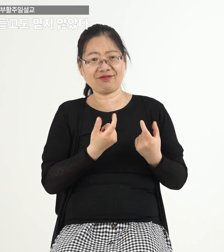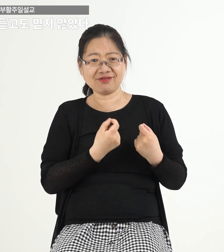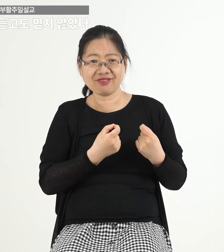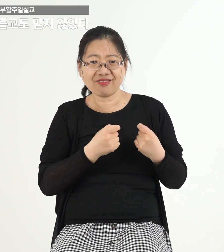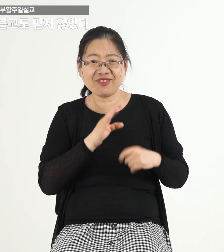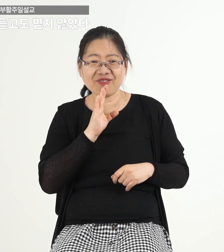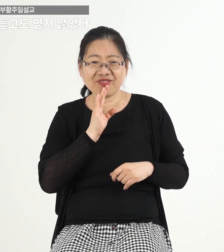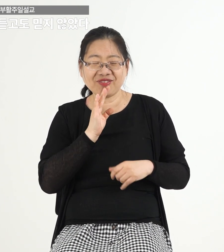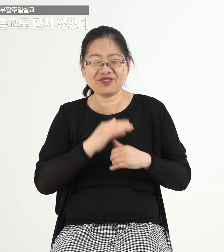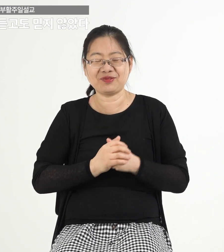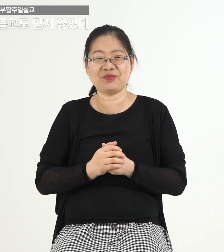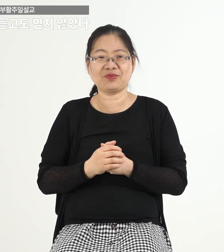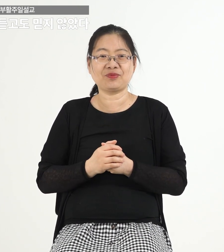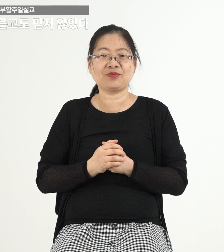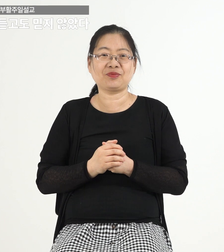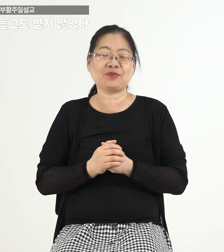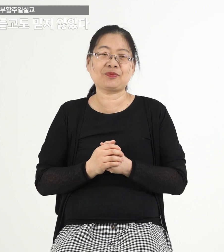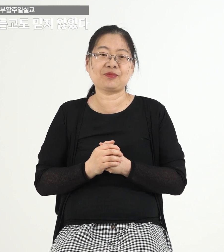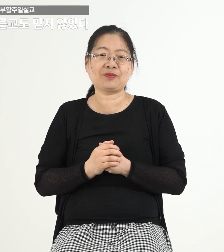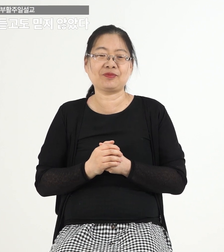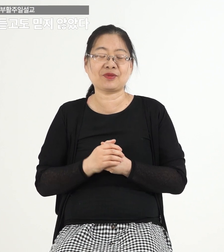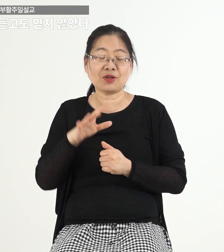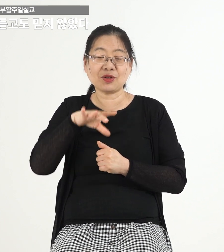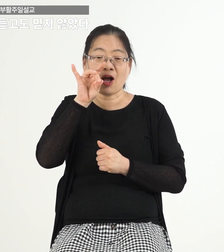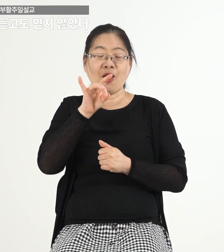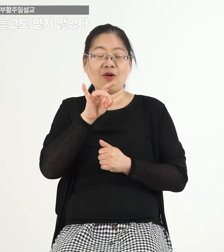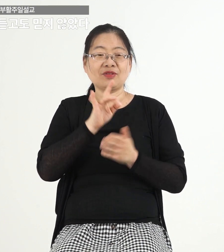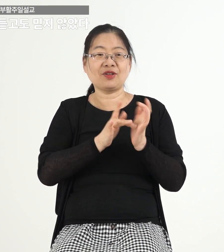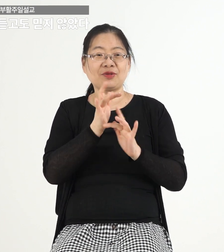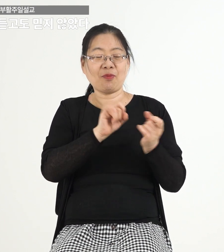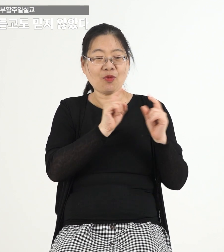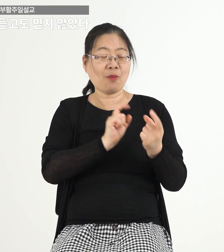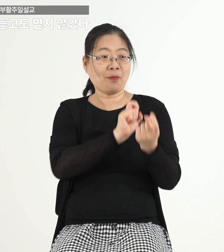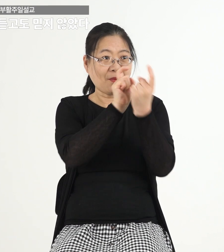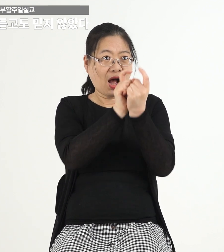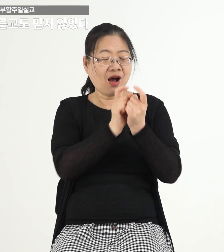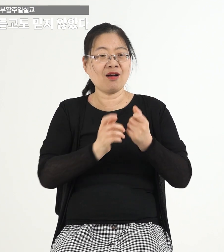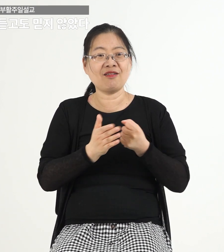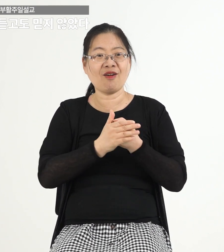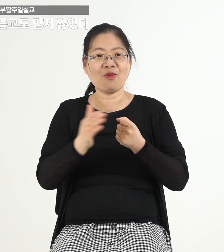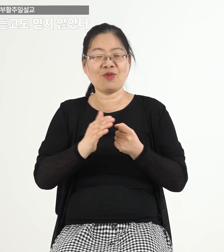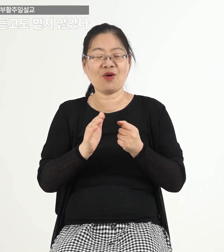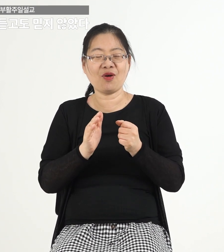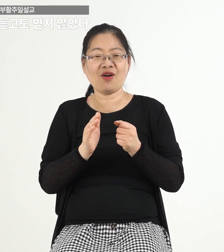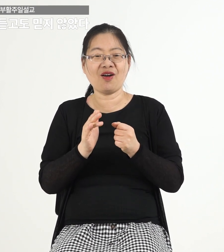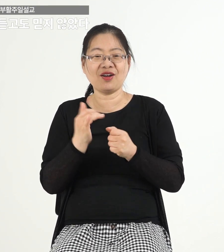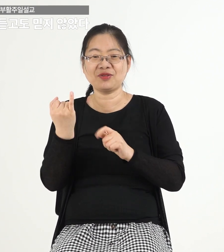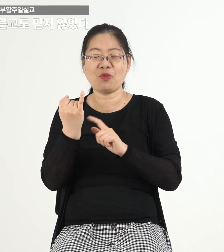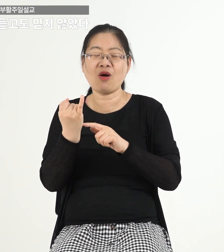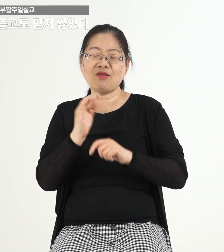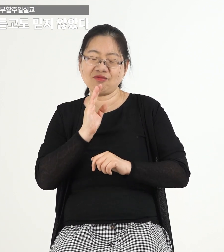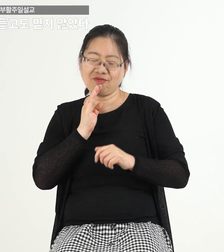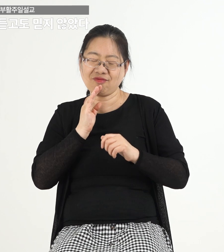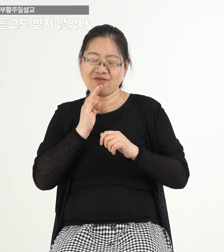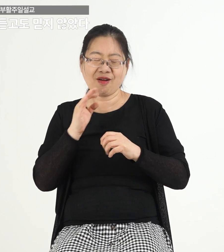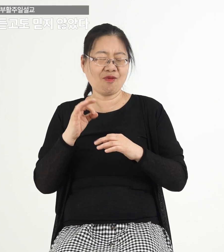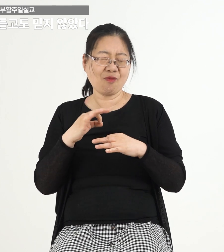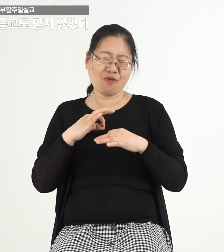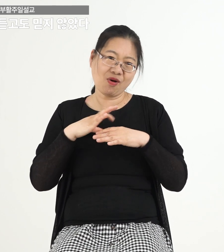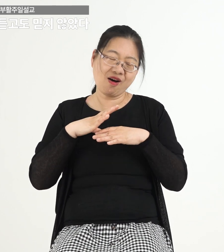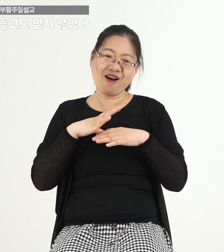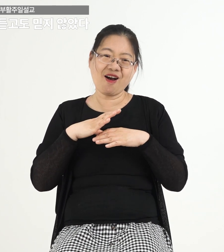게다가 첫 목격자예요. 얼마나 본인은 놀랬겠습니까?